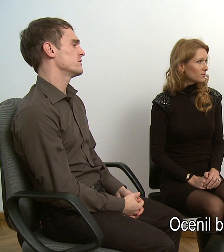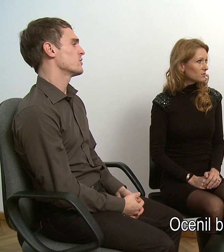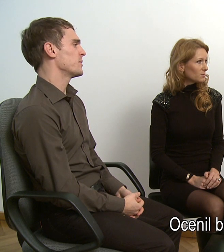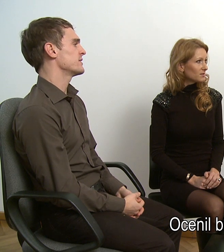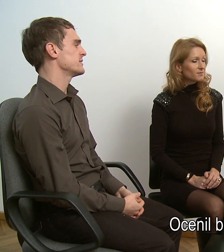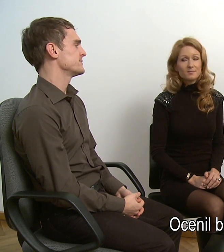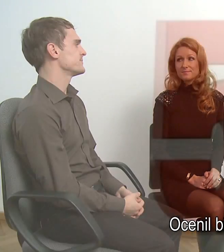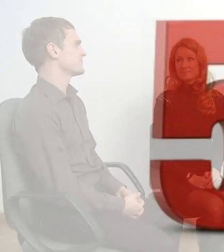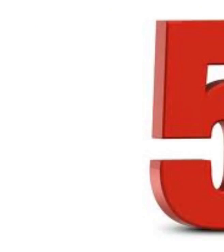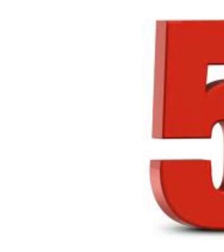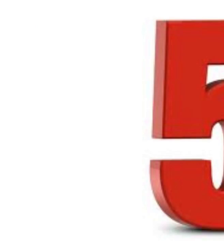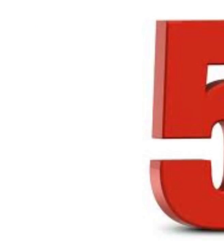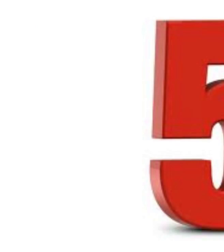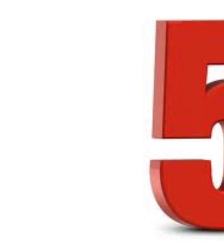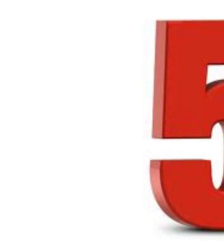Isto 5.